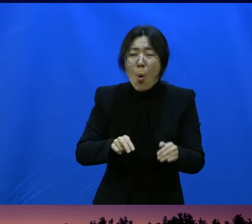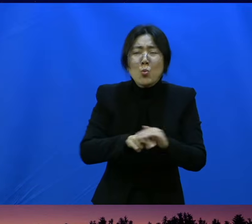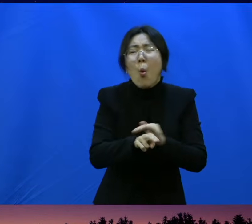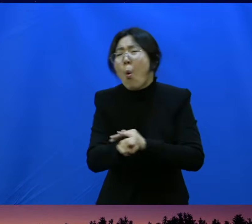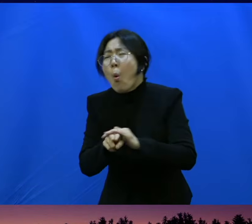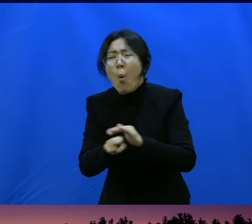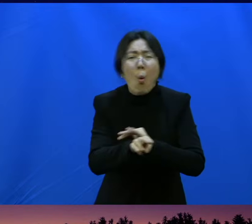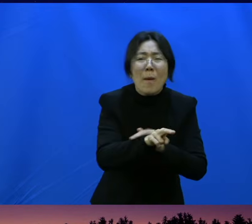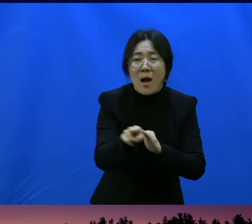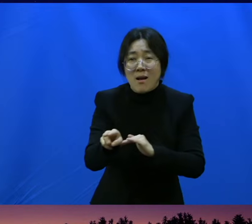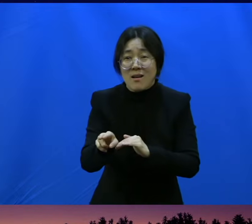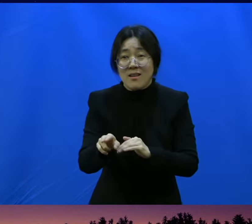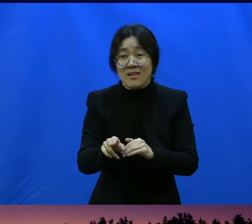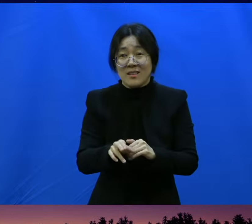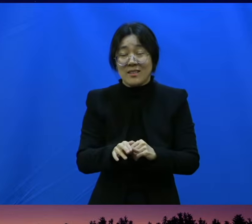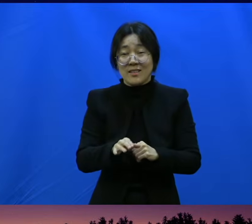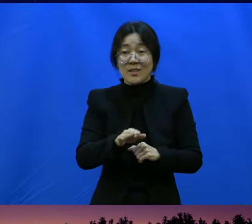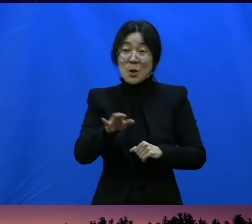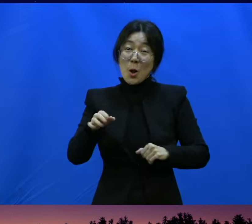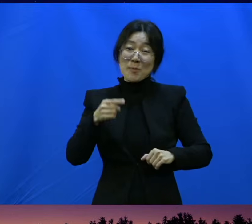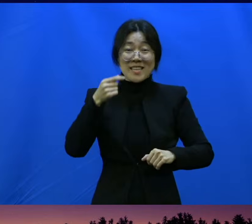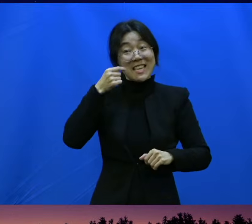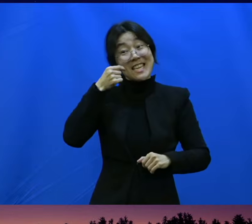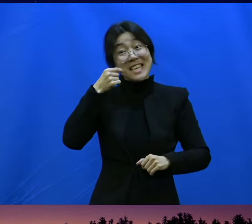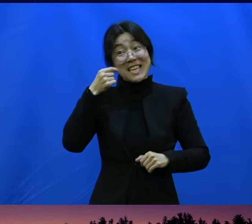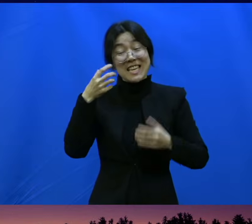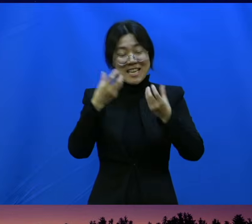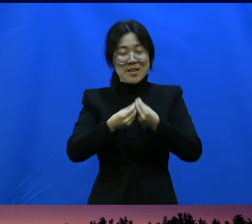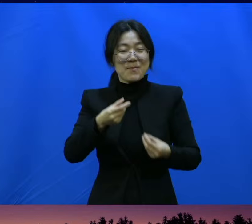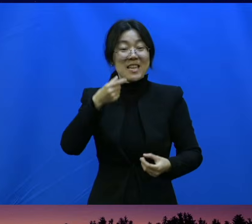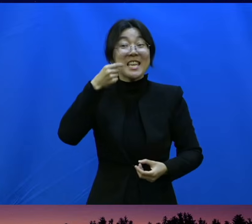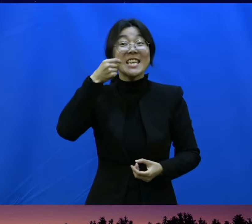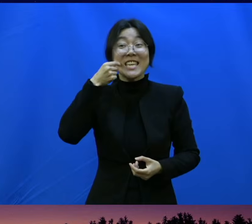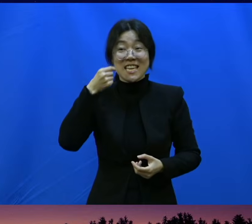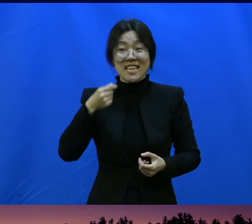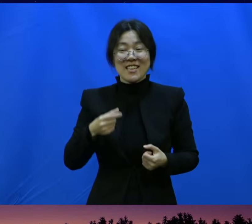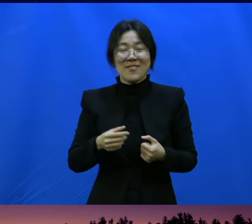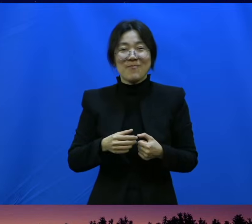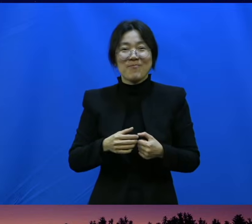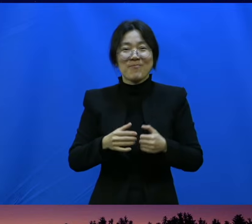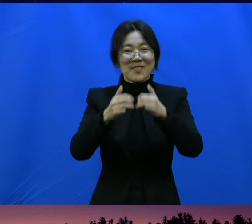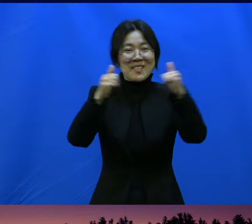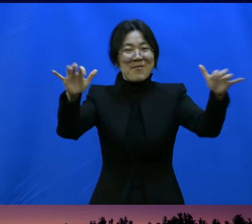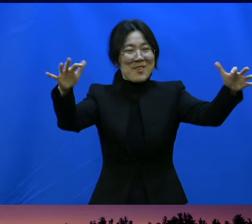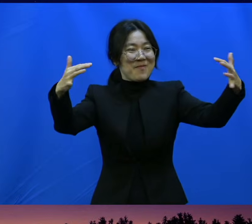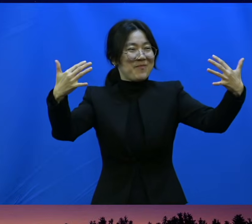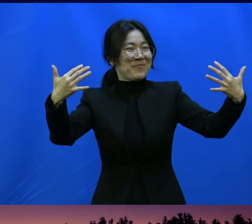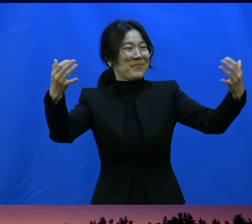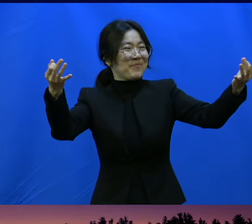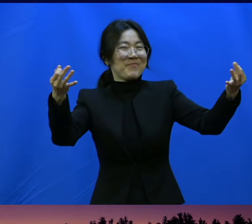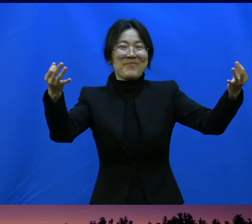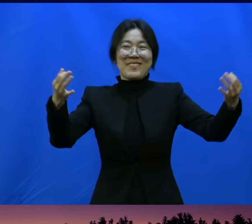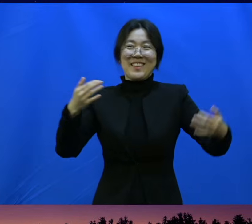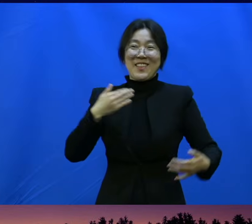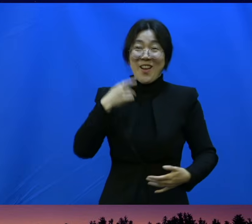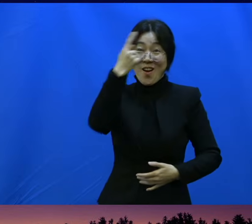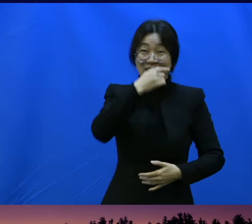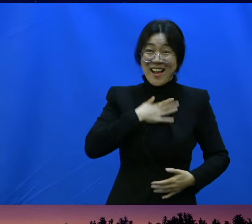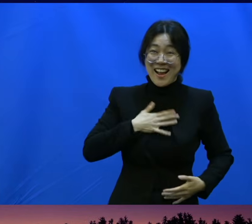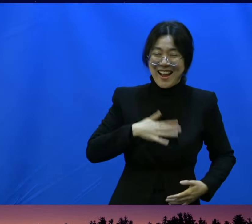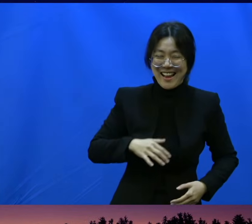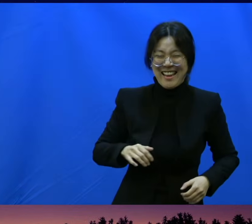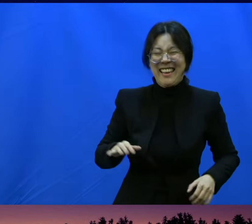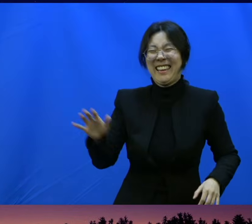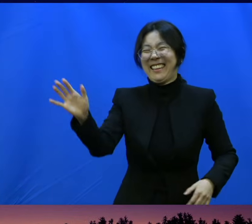여러분, 인기가 높을 때는 참 좋아요. 그죠? 인기가 막 다 알아보고 좋잖아요. 그죠?